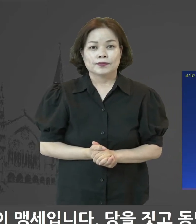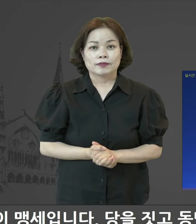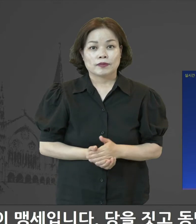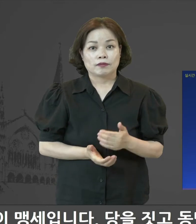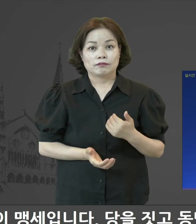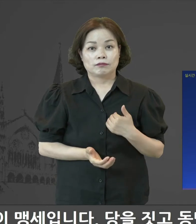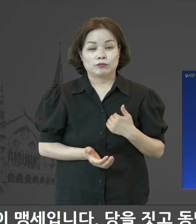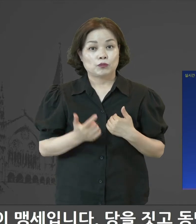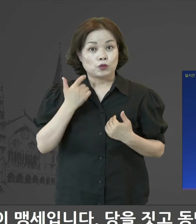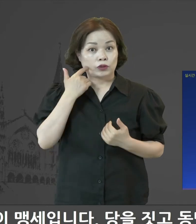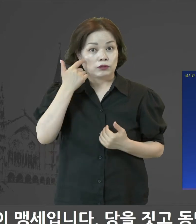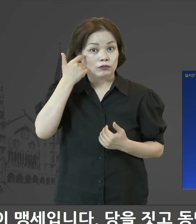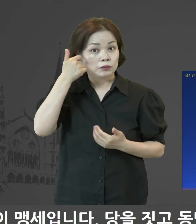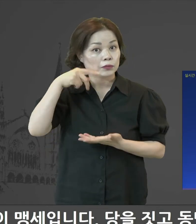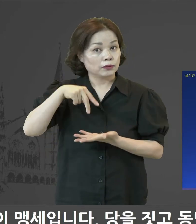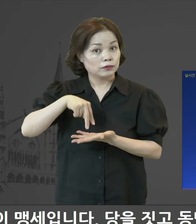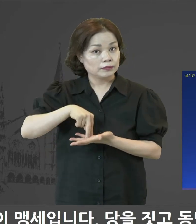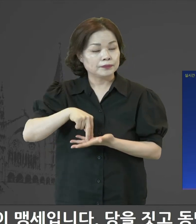저는